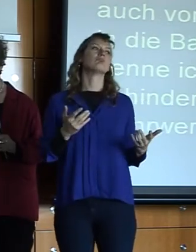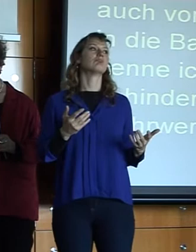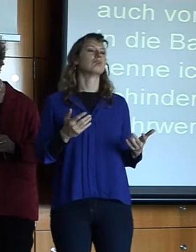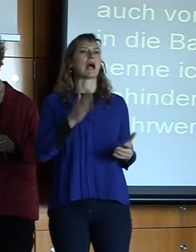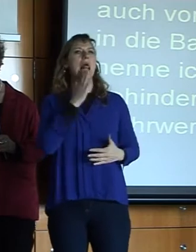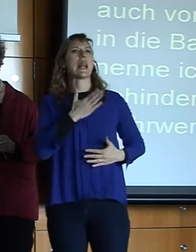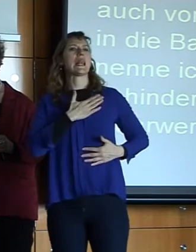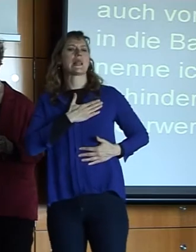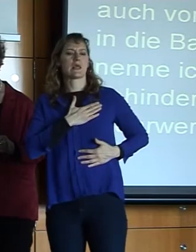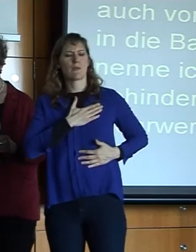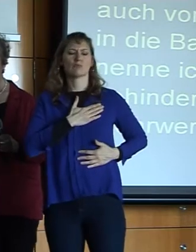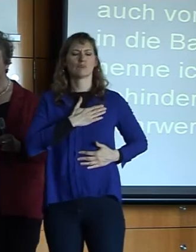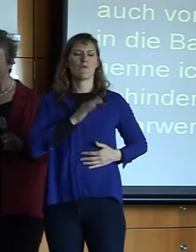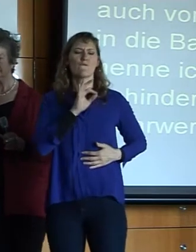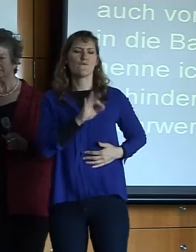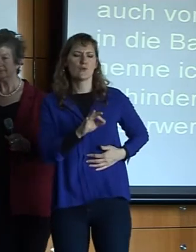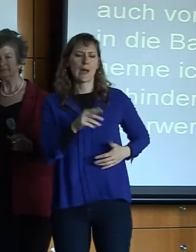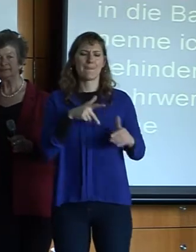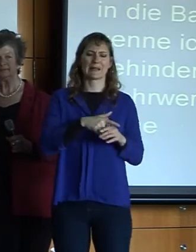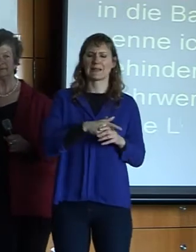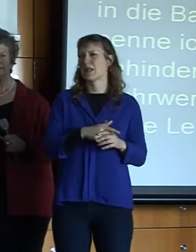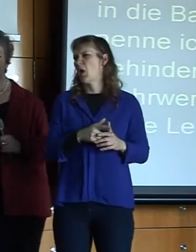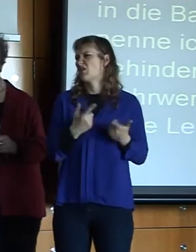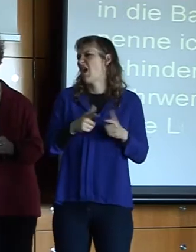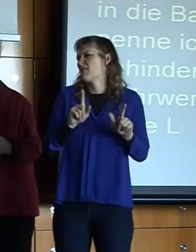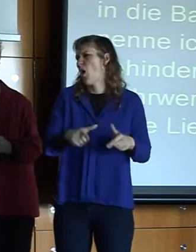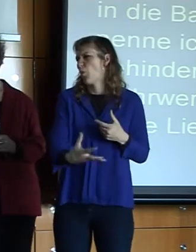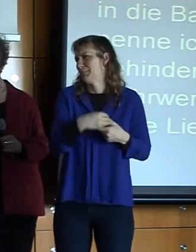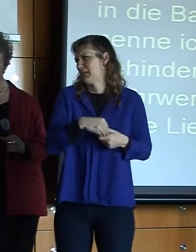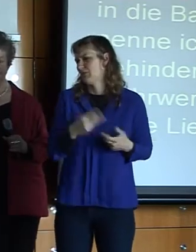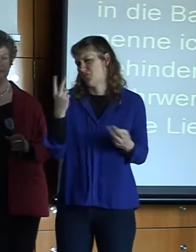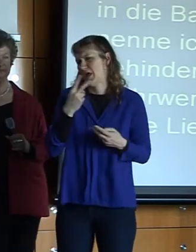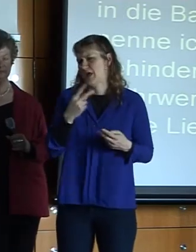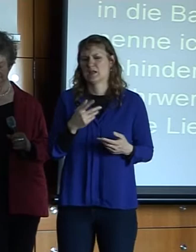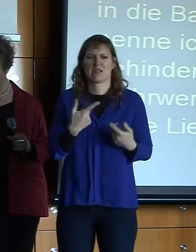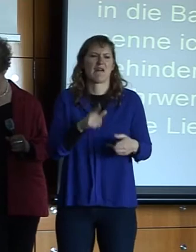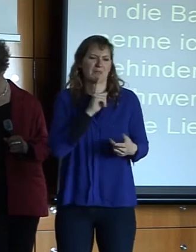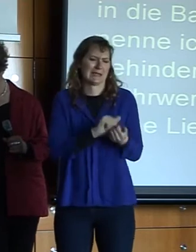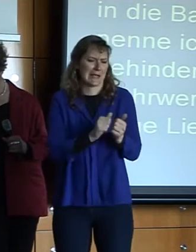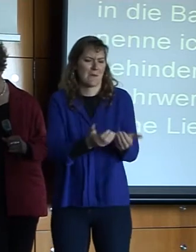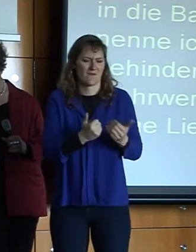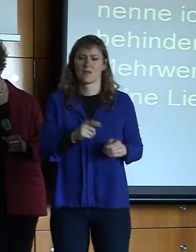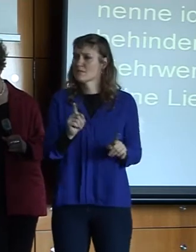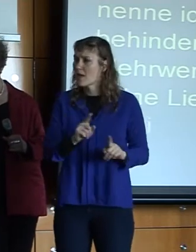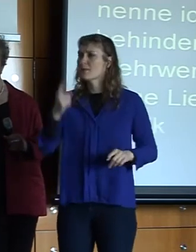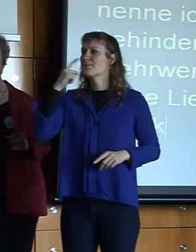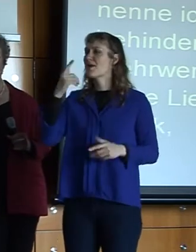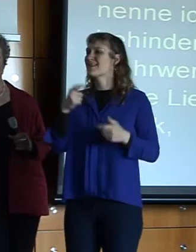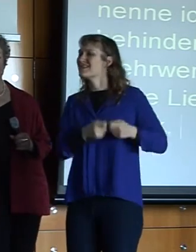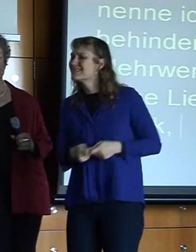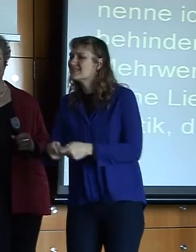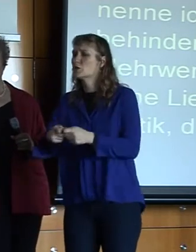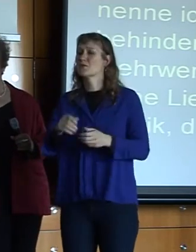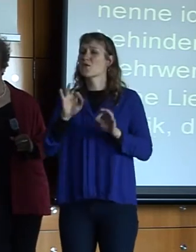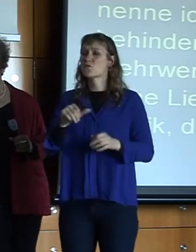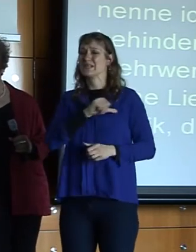eine Liebestat der Politik, dass die Behinderten halt auch irgendwie mitlaufen und kämpfen dürfen, sondern die Gesellschaft nützt